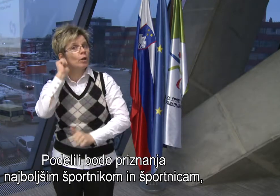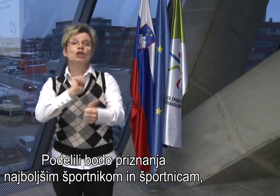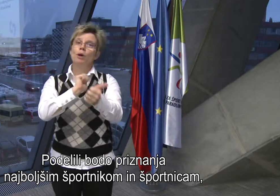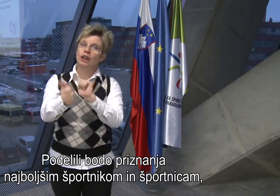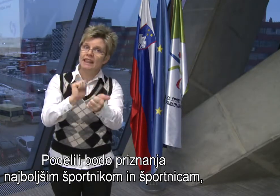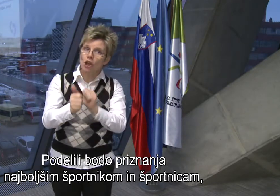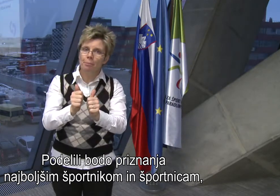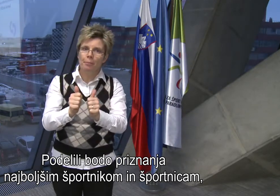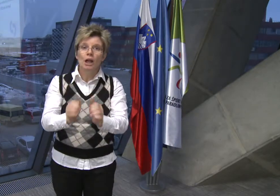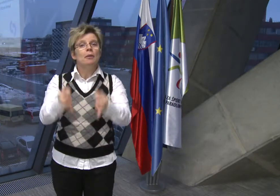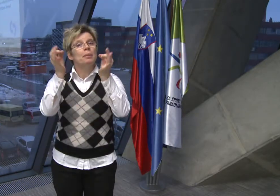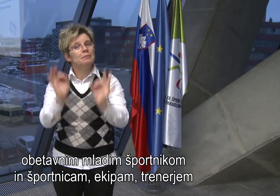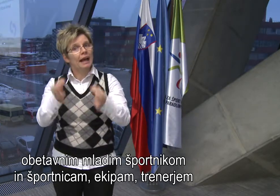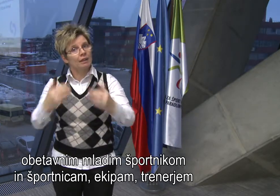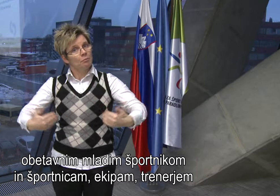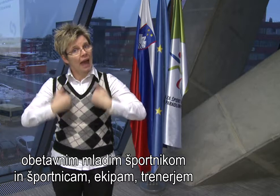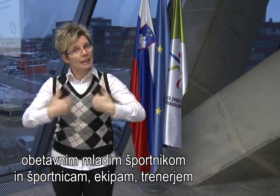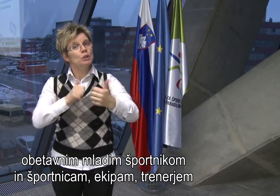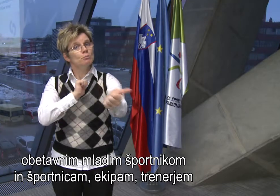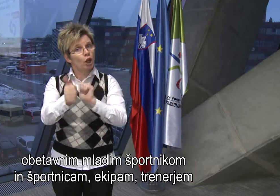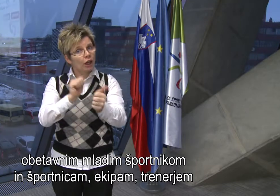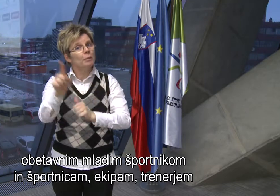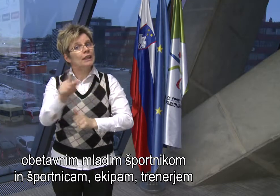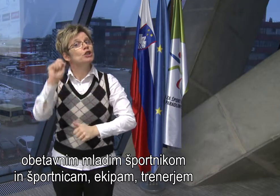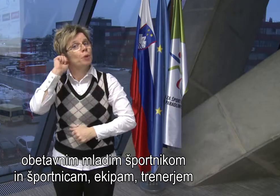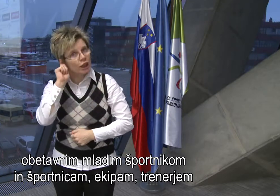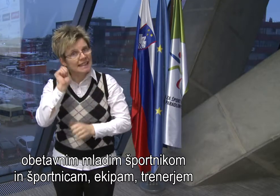Ja, jaz sem doma prišel. A veš?